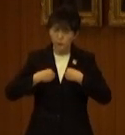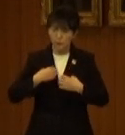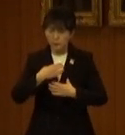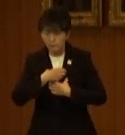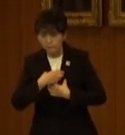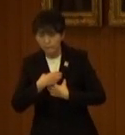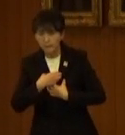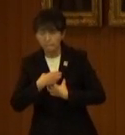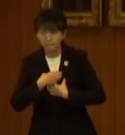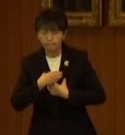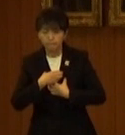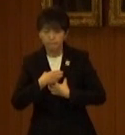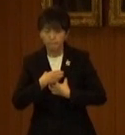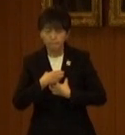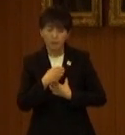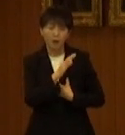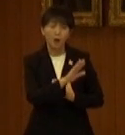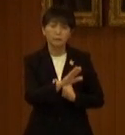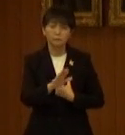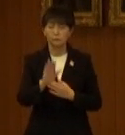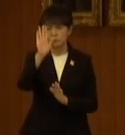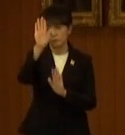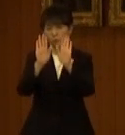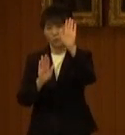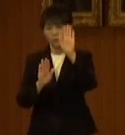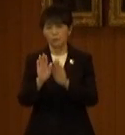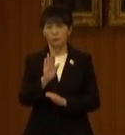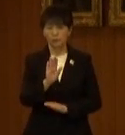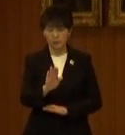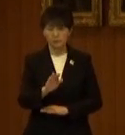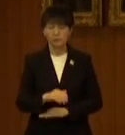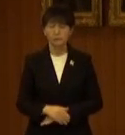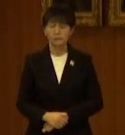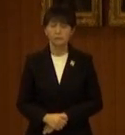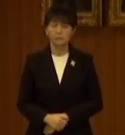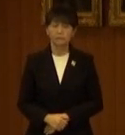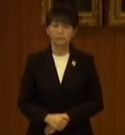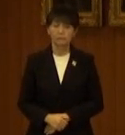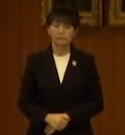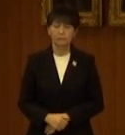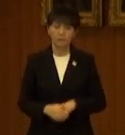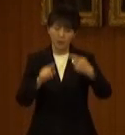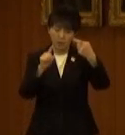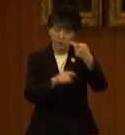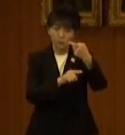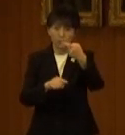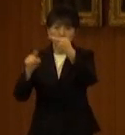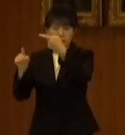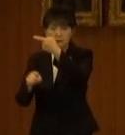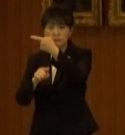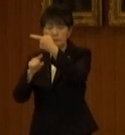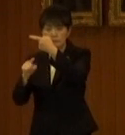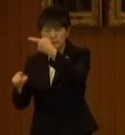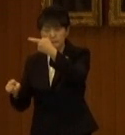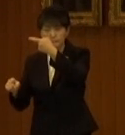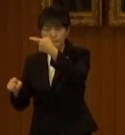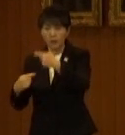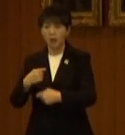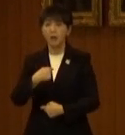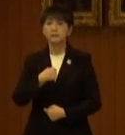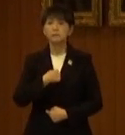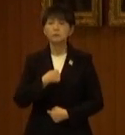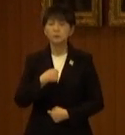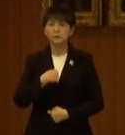ういったものは秘めているという状況がございますので、お一人お一人、自分